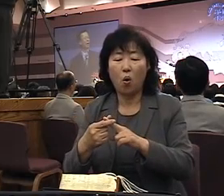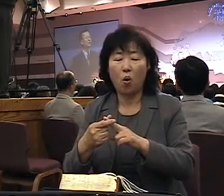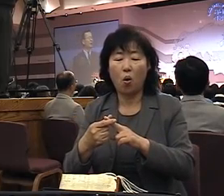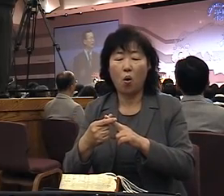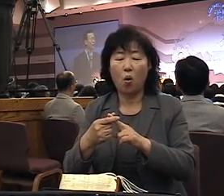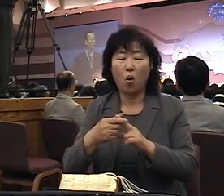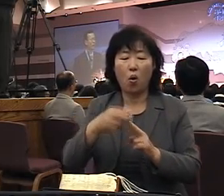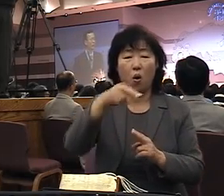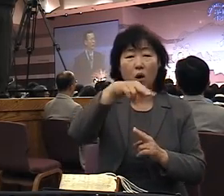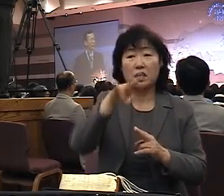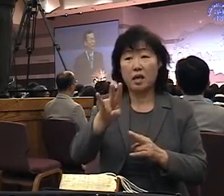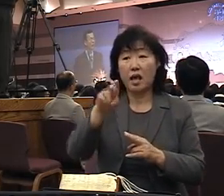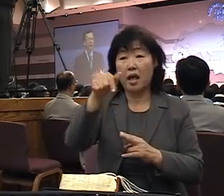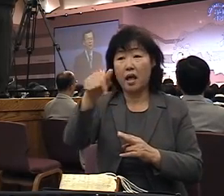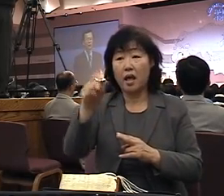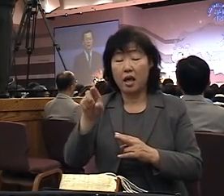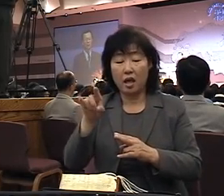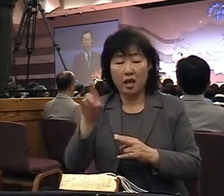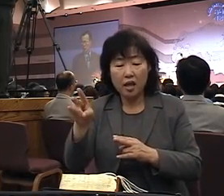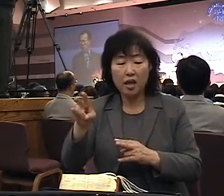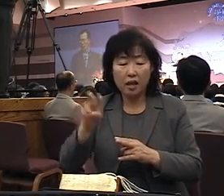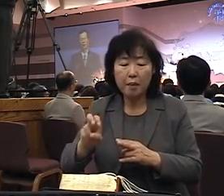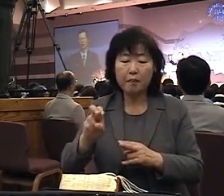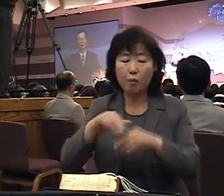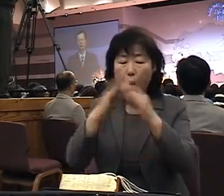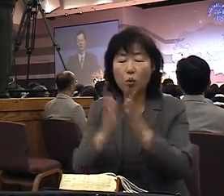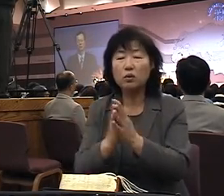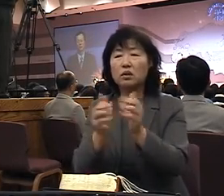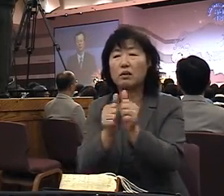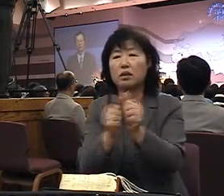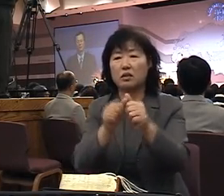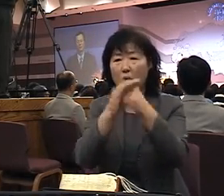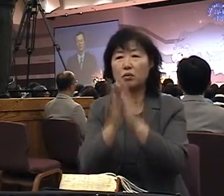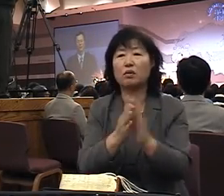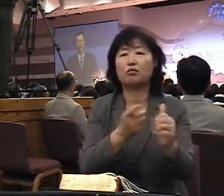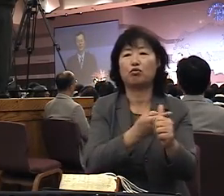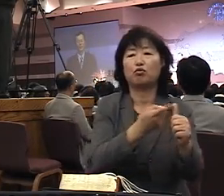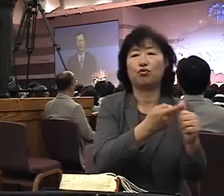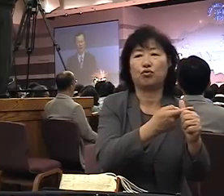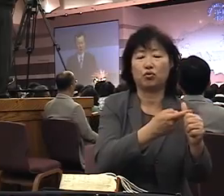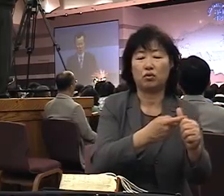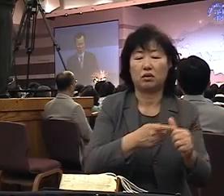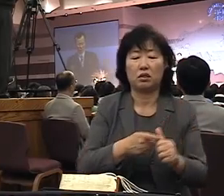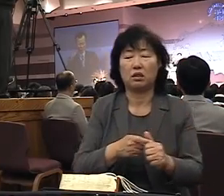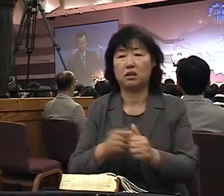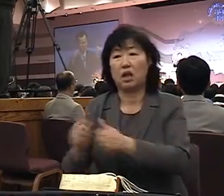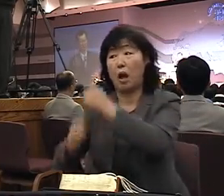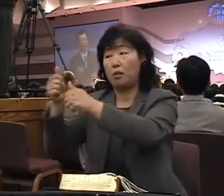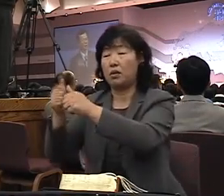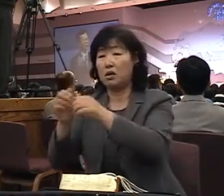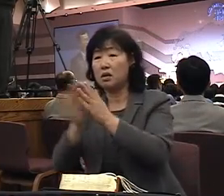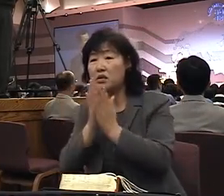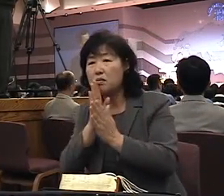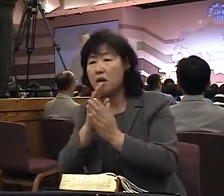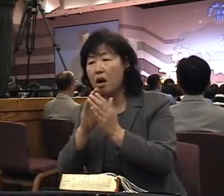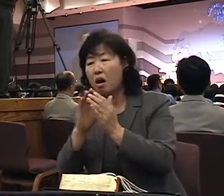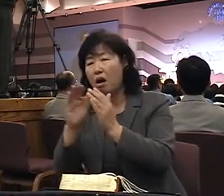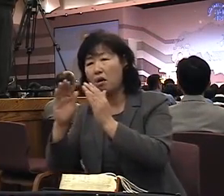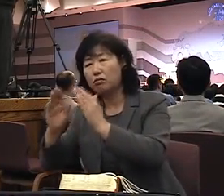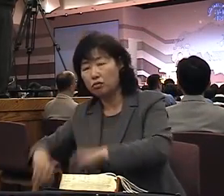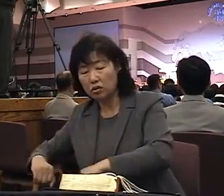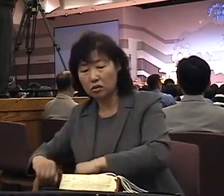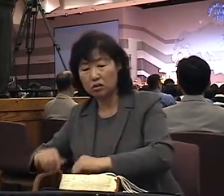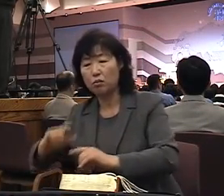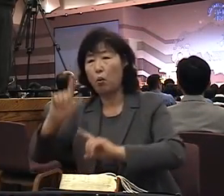도성 모든 남자들을 죽여버립니다. 이럴 수가 있습니다. 모든 사람들 다 죽여버립니다. 그 가문이 정말 쓰러지는, 무너지는